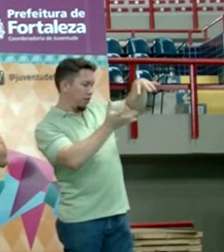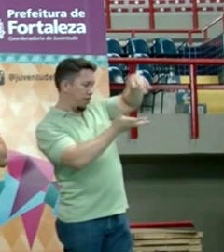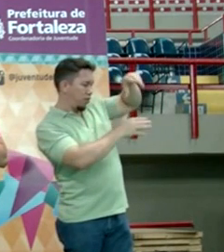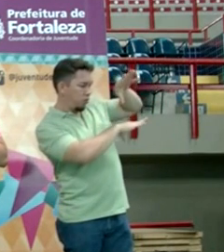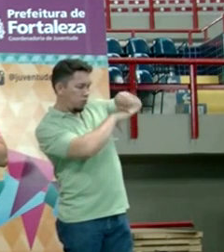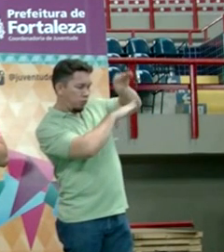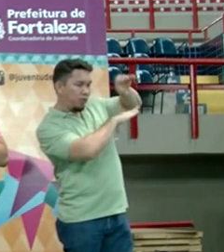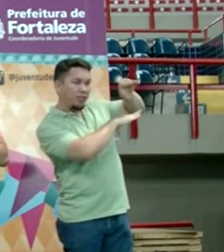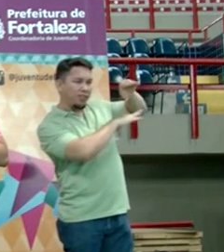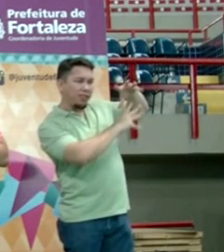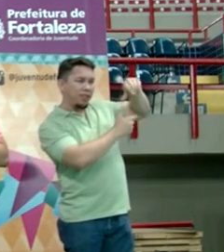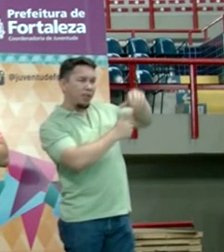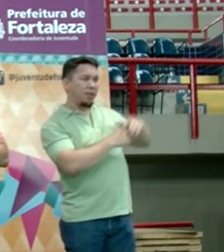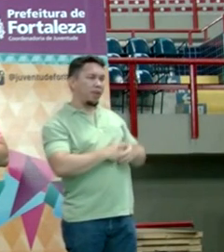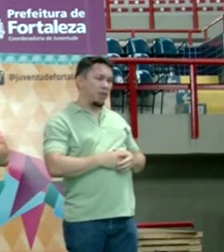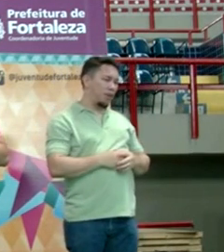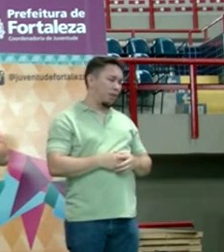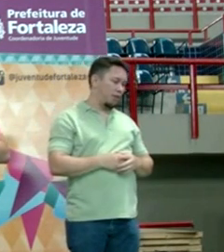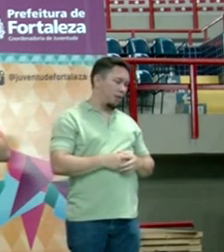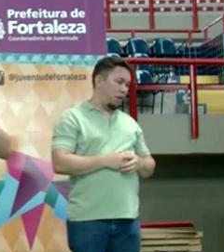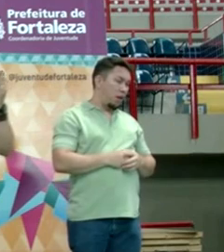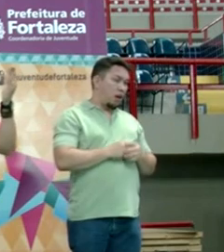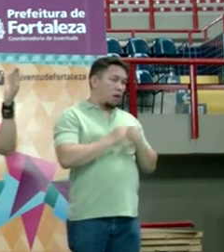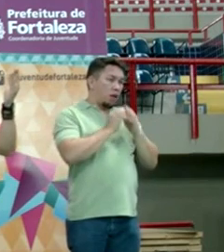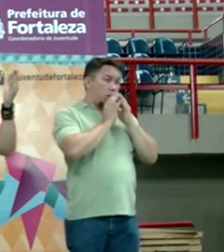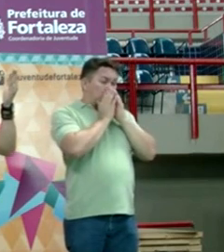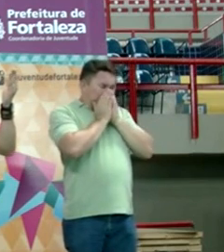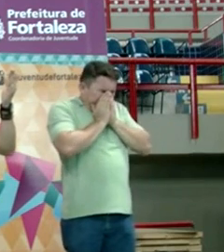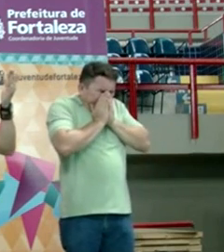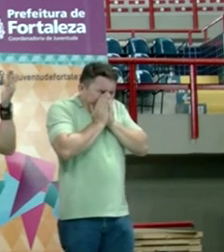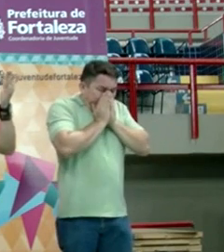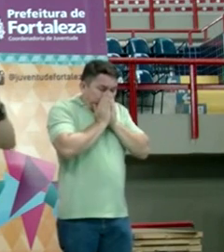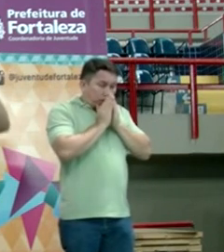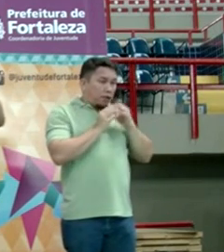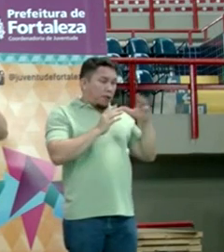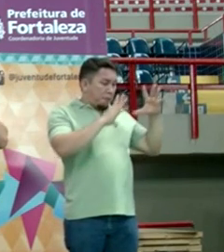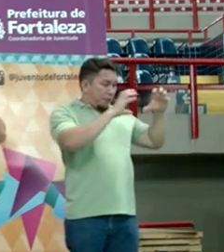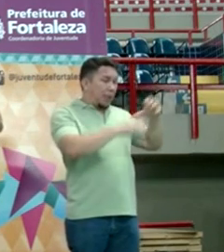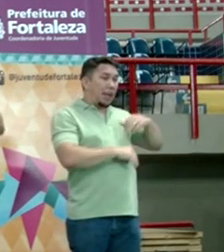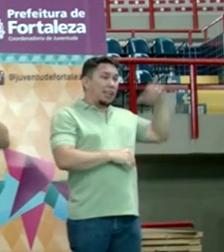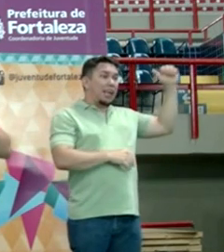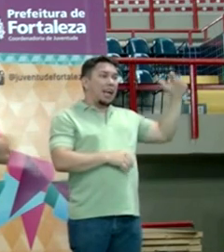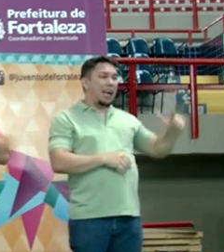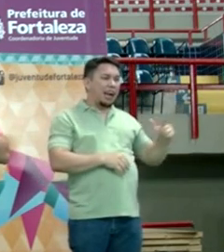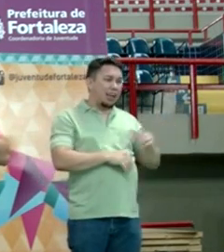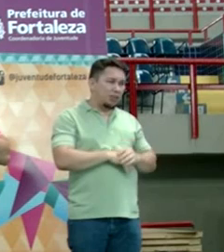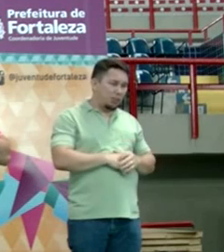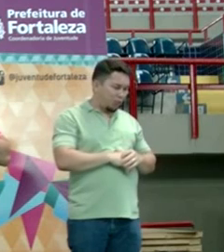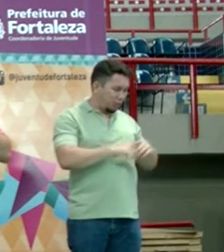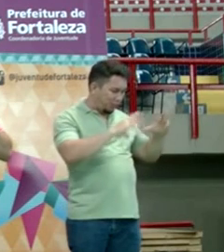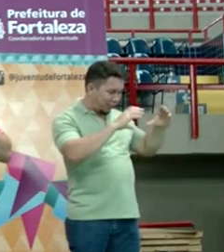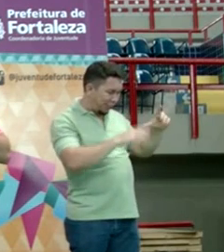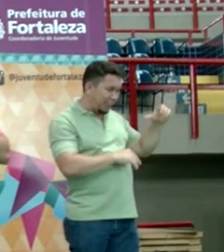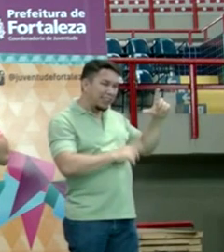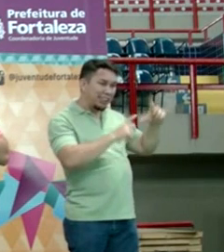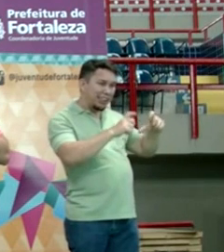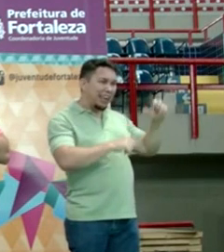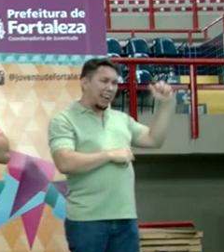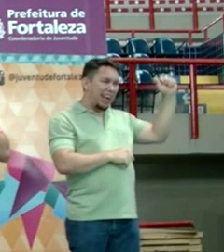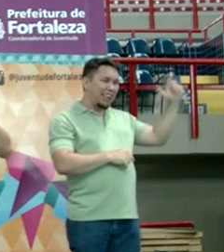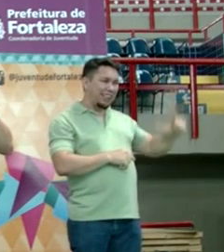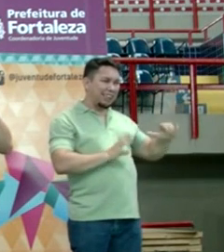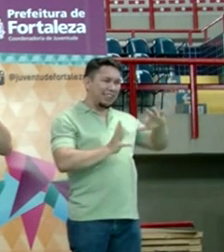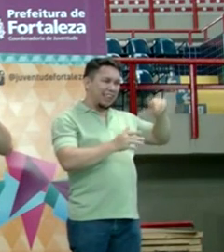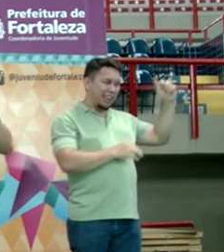frase sensacional. A Terra é azul. Não, entenda, hoje é besteira dizer isso, porque você